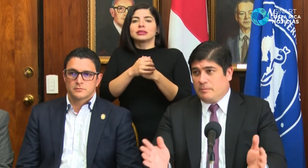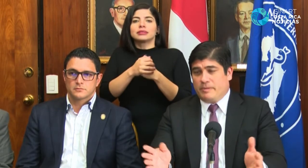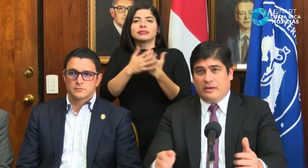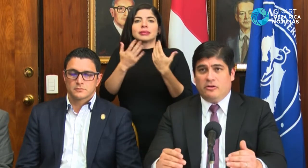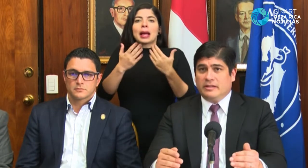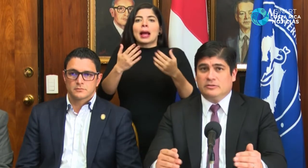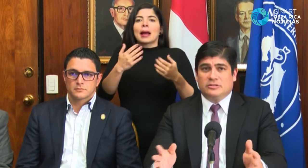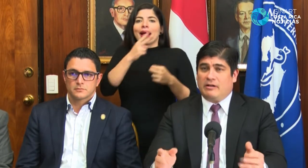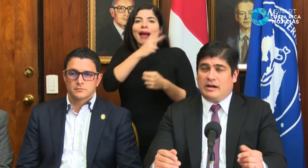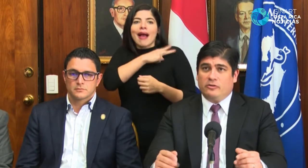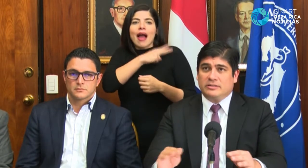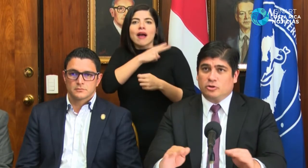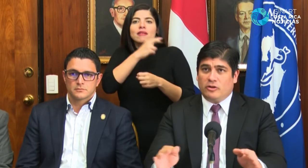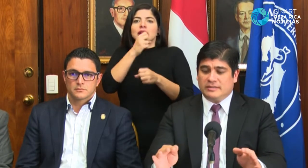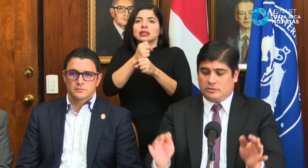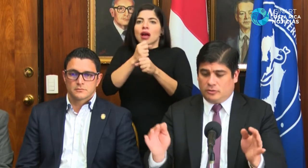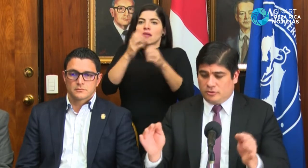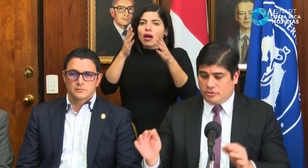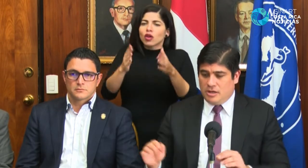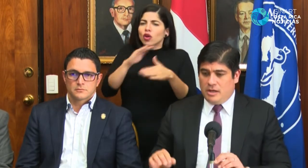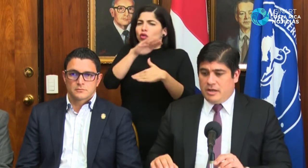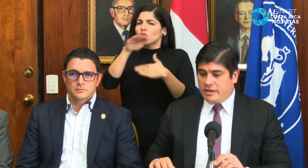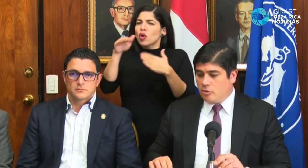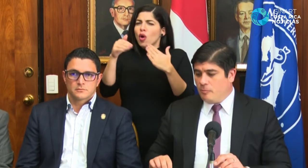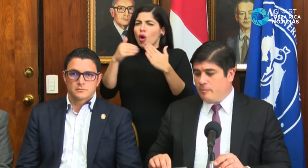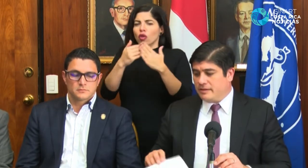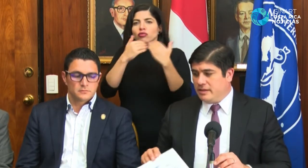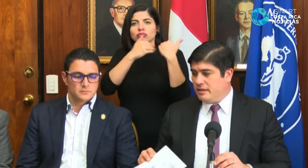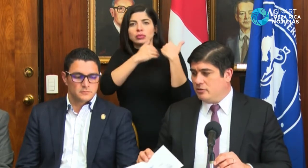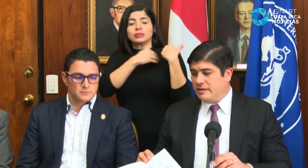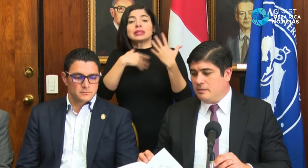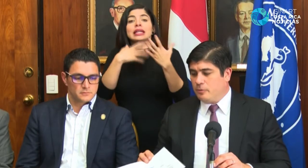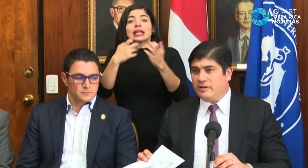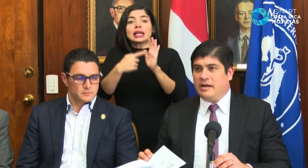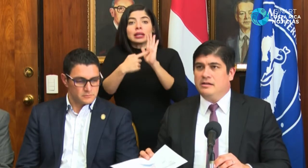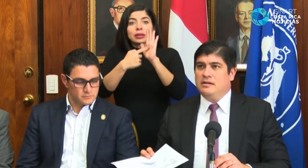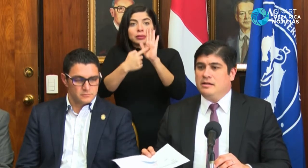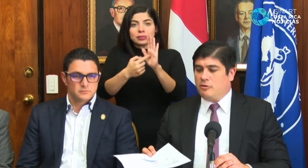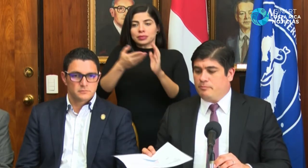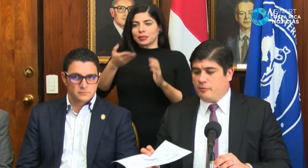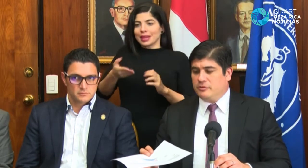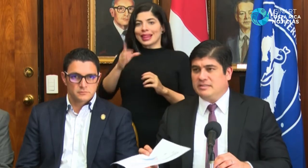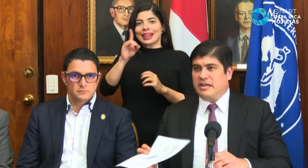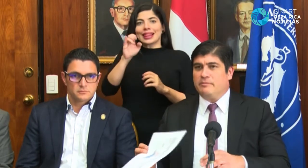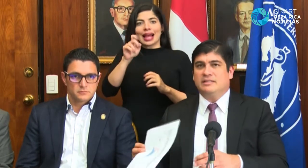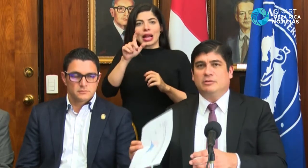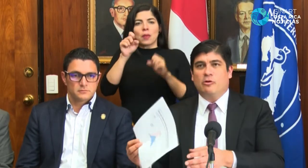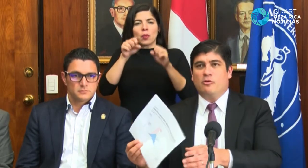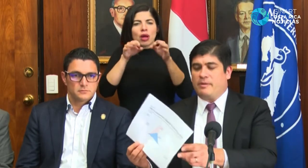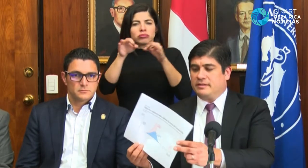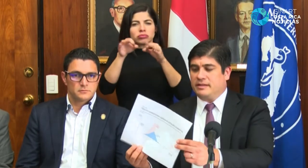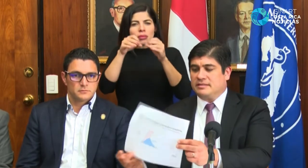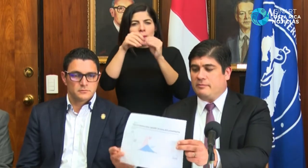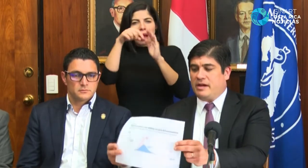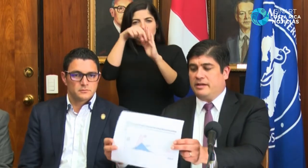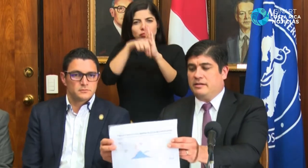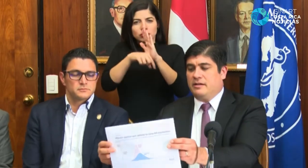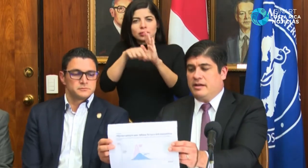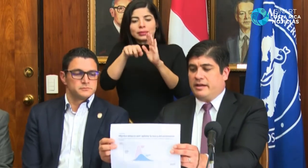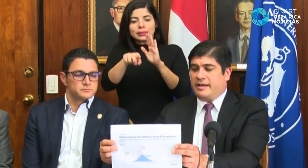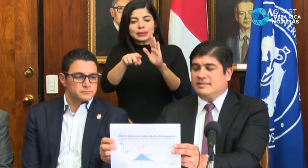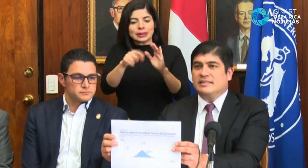los empleadores, los trabajadores, todas y todos. Y quiero compartir, y don Daniel podrá profundizar más y luego compartir esta